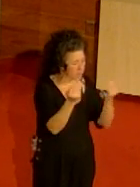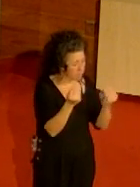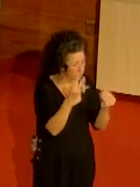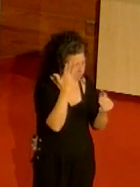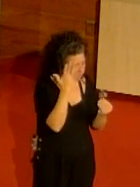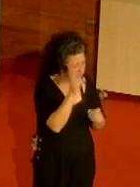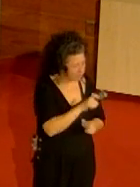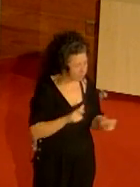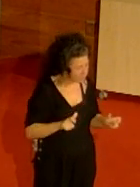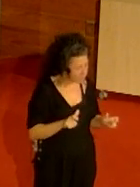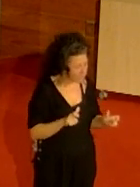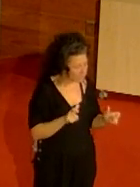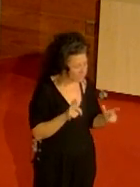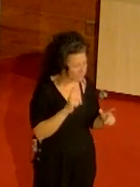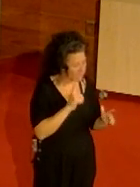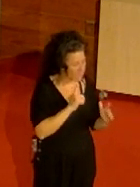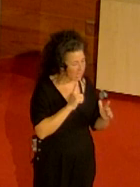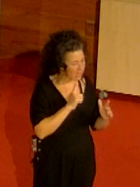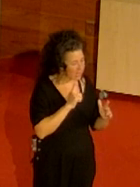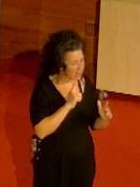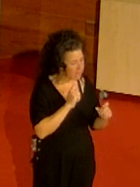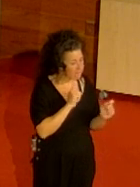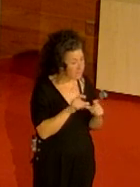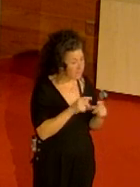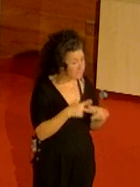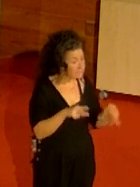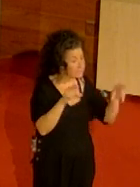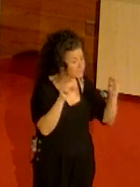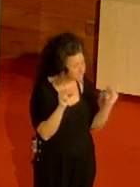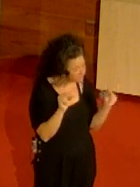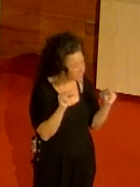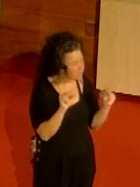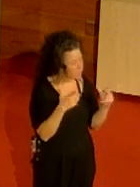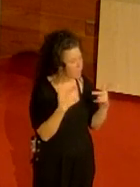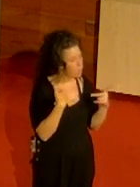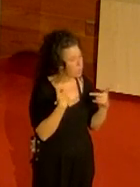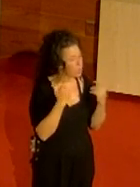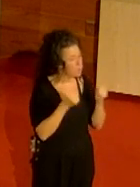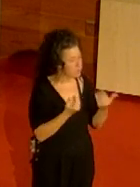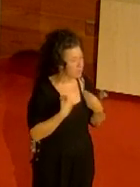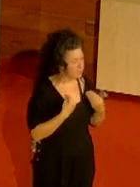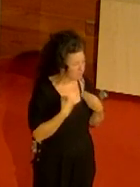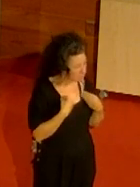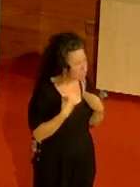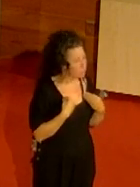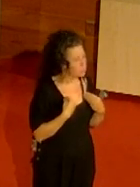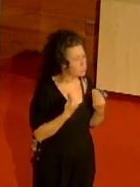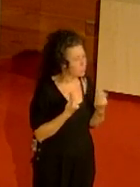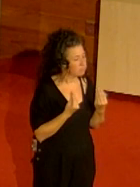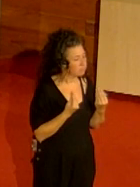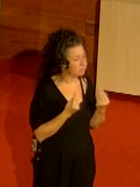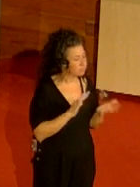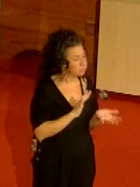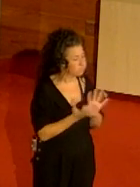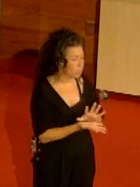personas dejan de ser migrantes y se enraizan? Quiero decir, cuando se convierten en diáspora. ¿Ok? Quiero decir, por ejemplo, alguien que viene a esto,